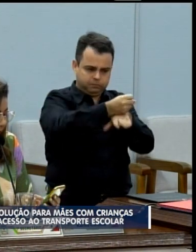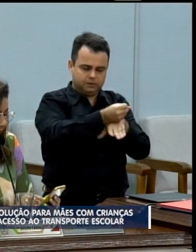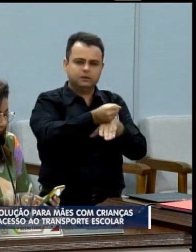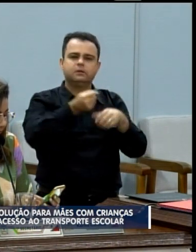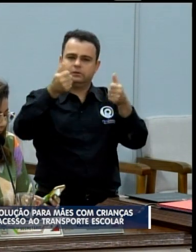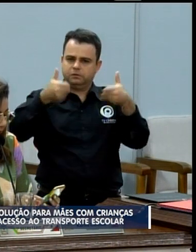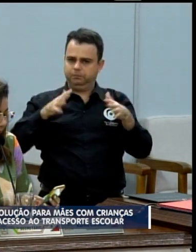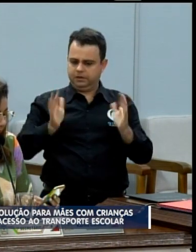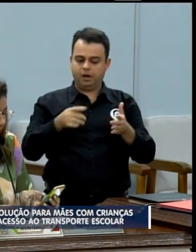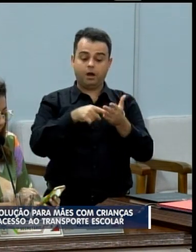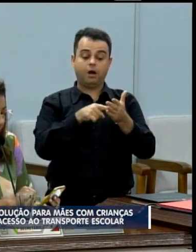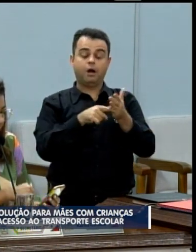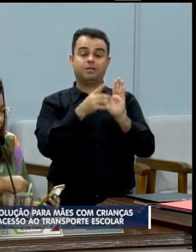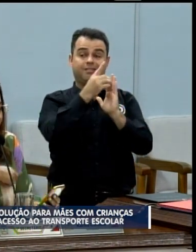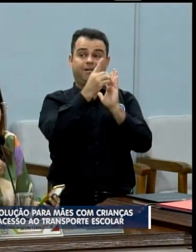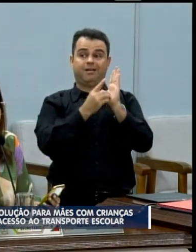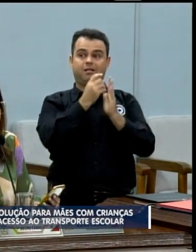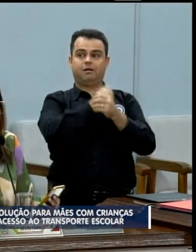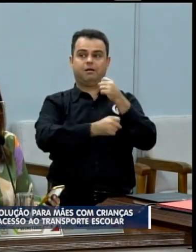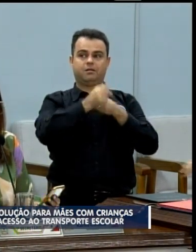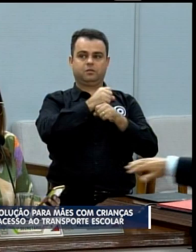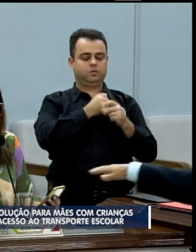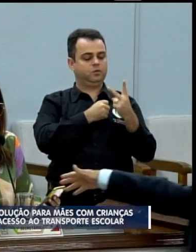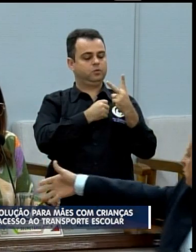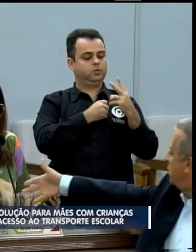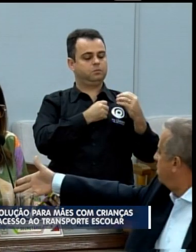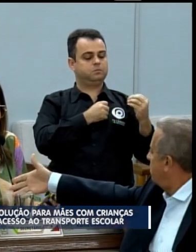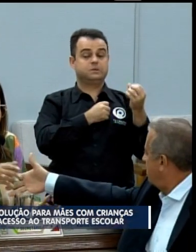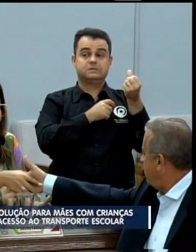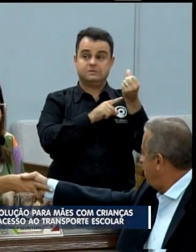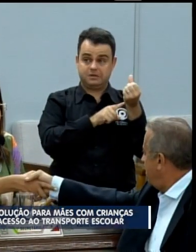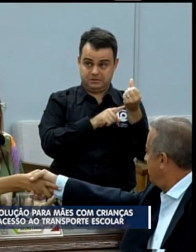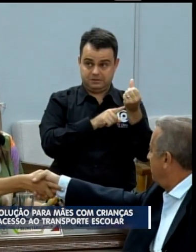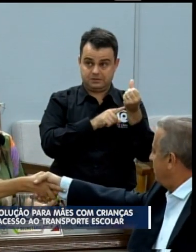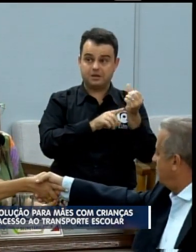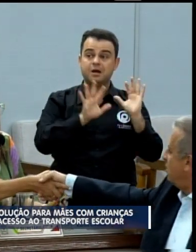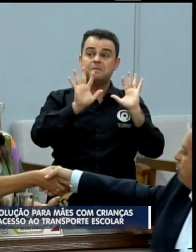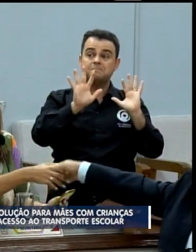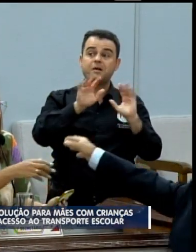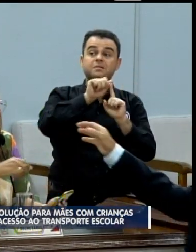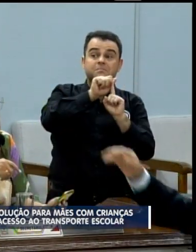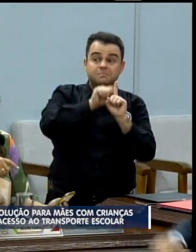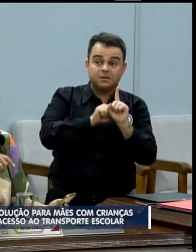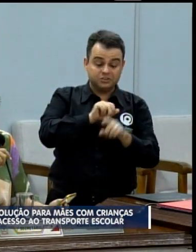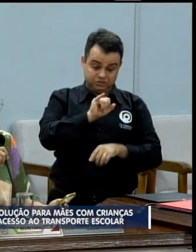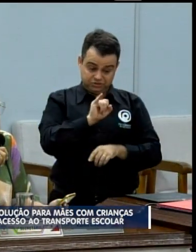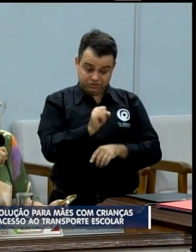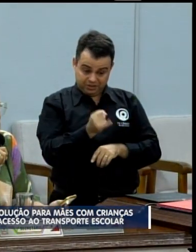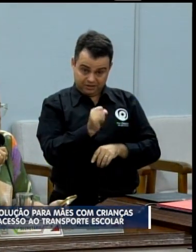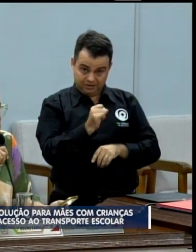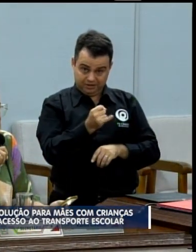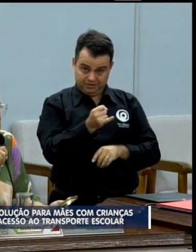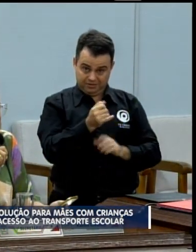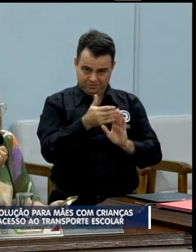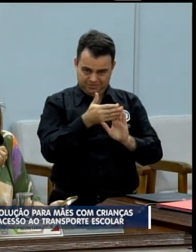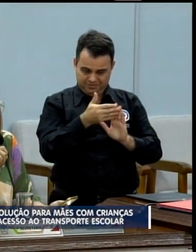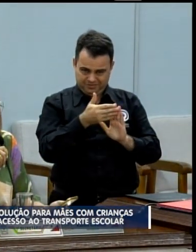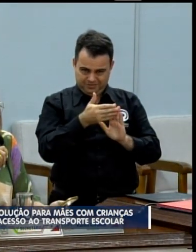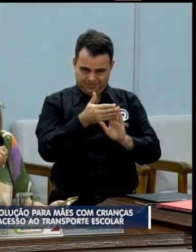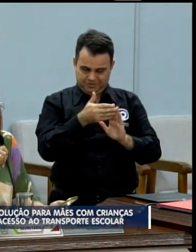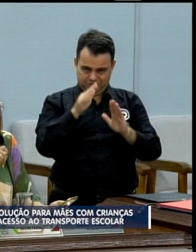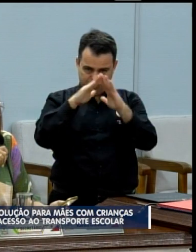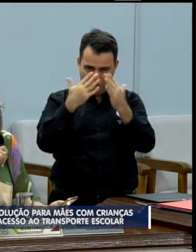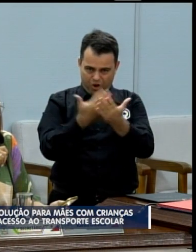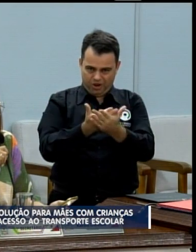de 2006, só que desde que iniciou o ano... Eu estou ótima. Desde que iniciou o ano,